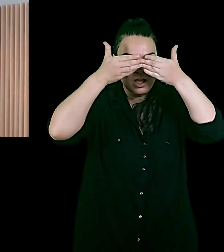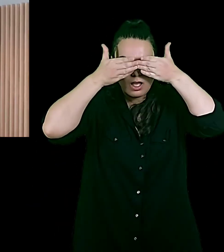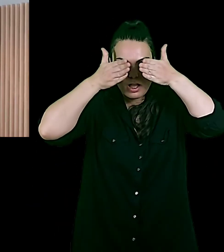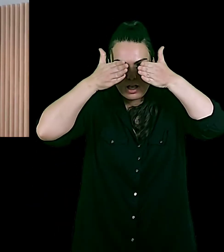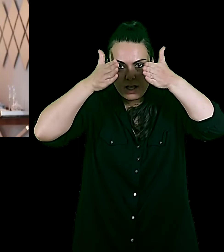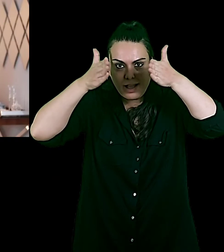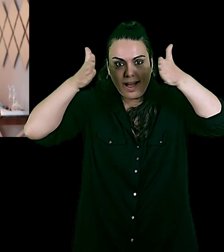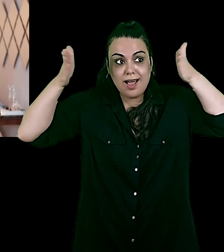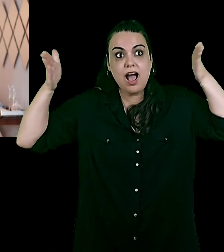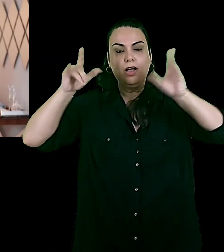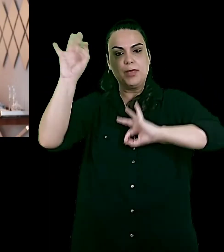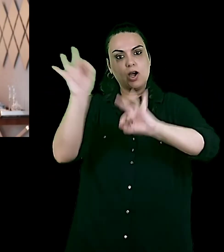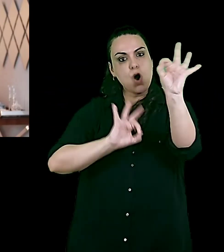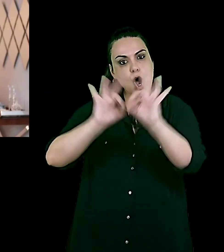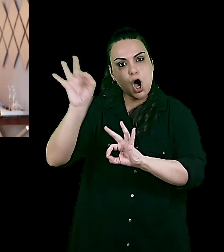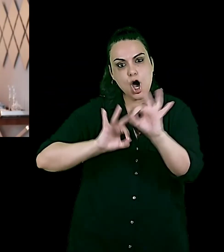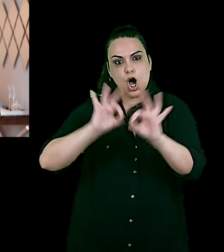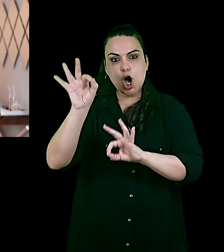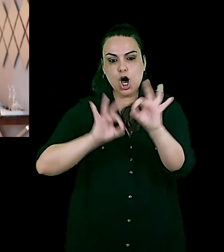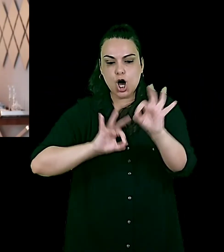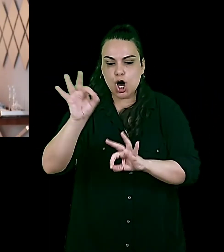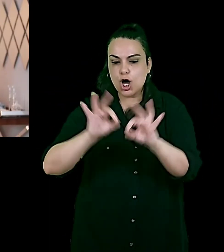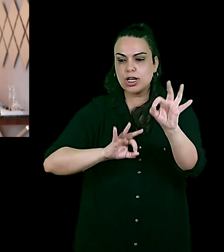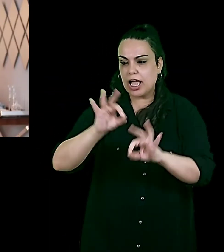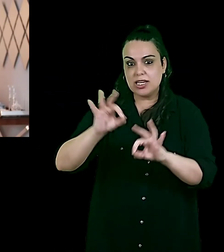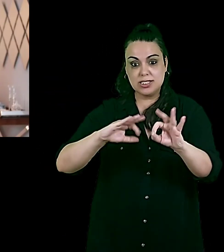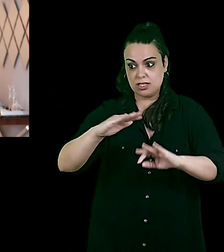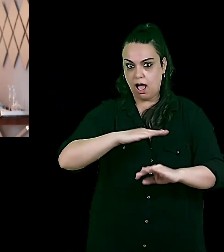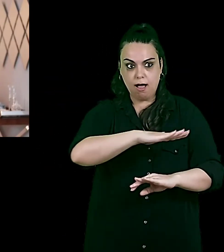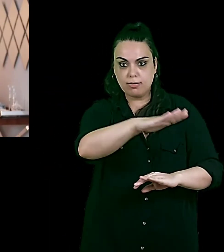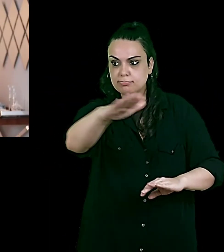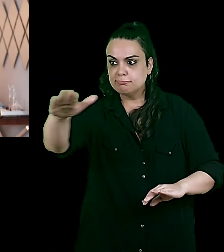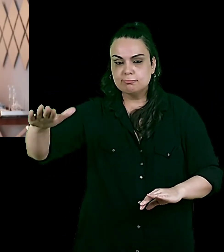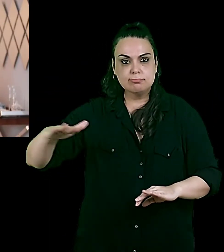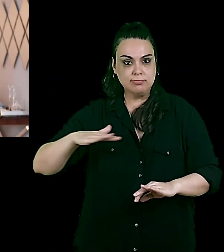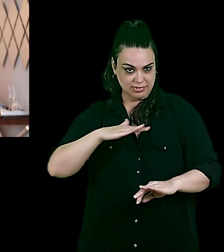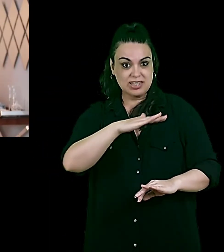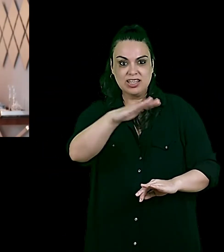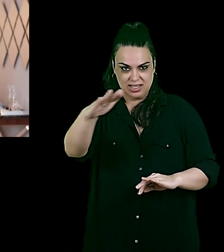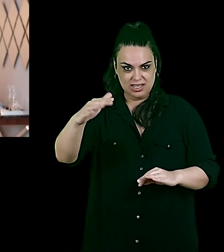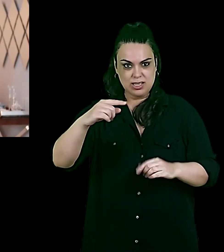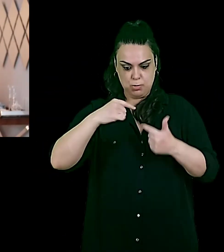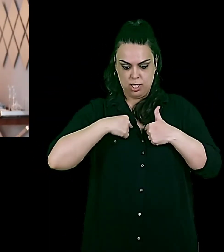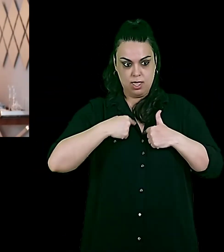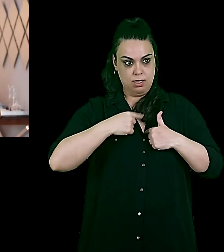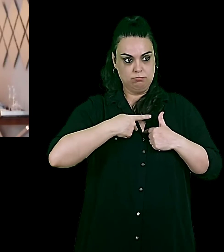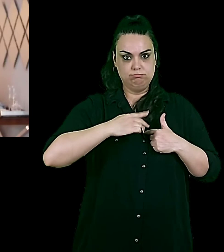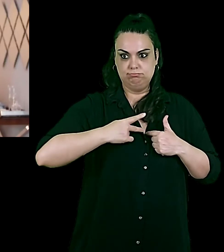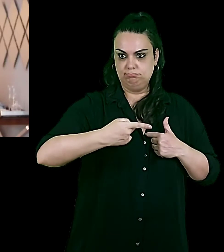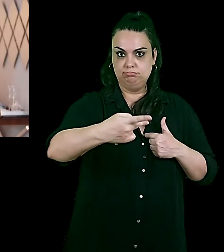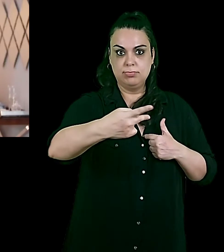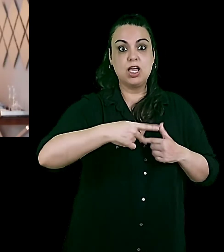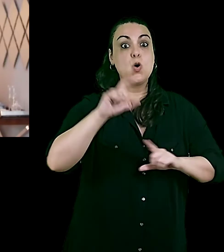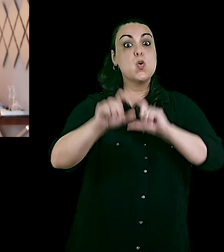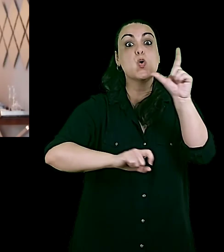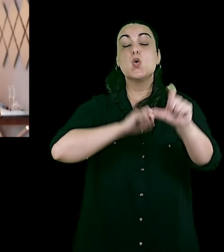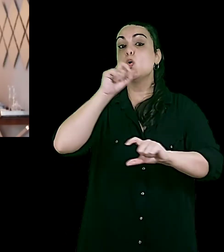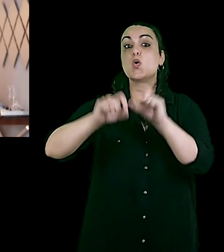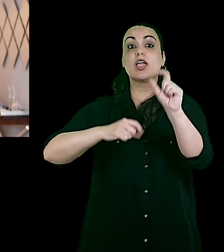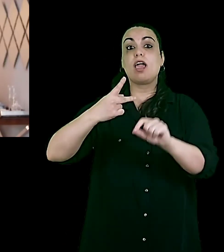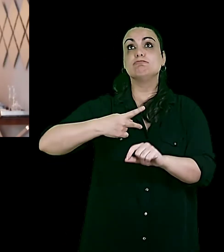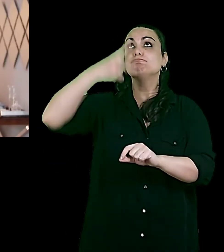a sua perspectiva de organizar na horizontal, ou seja, no plano terrestre humano, aquilo que